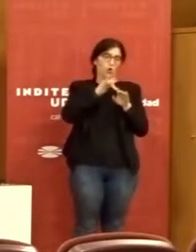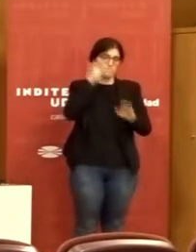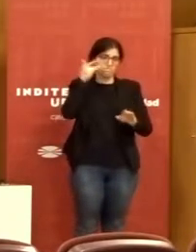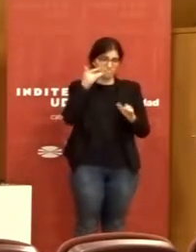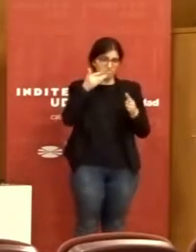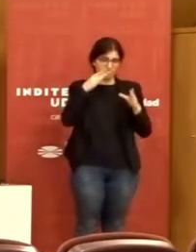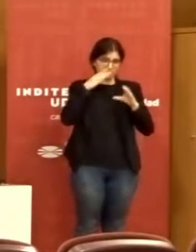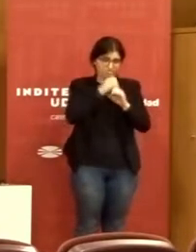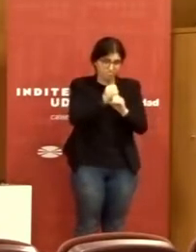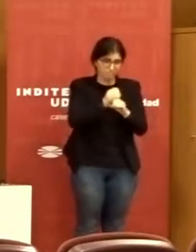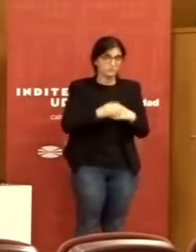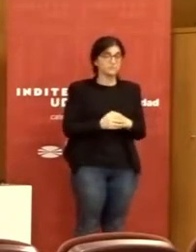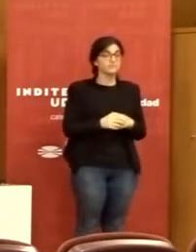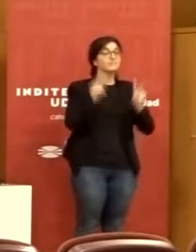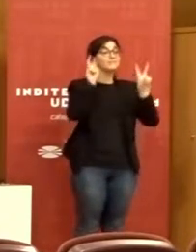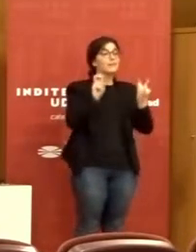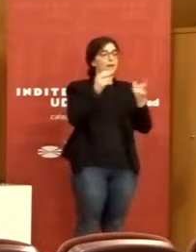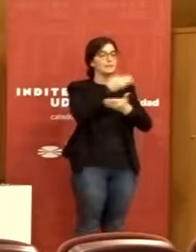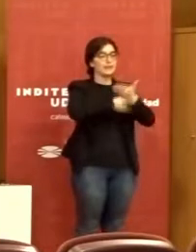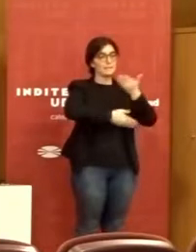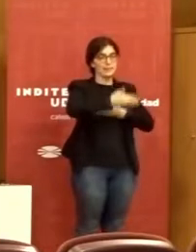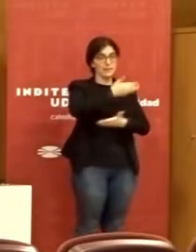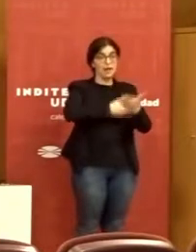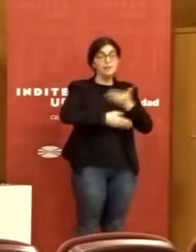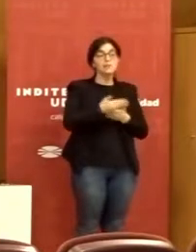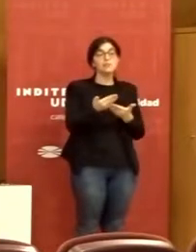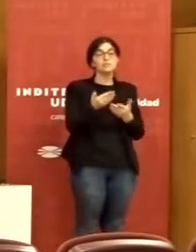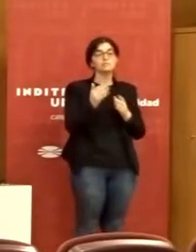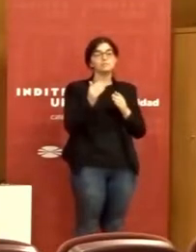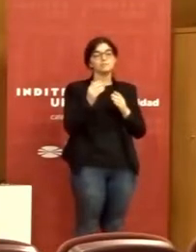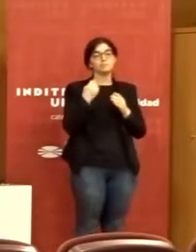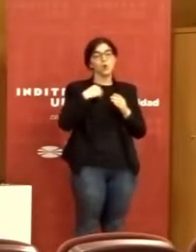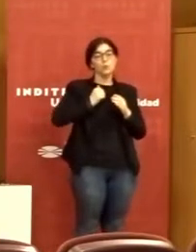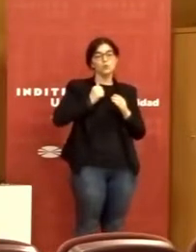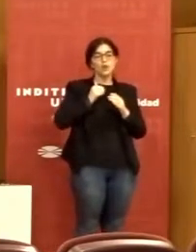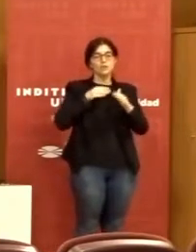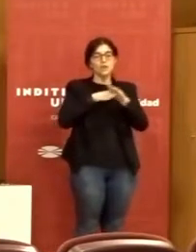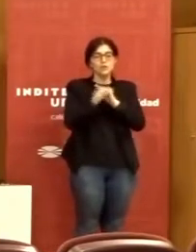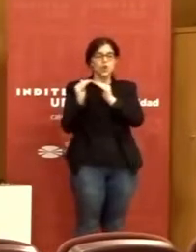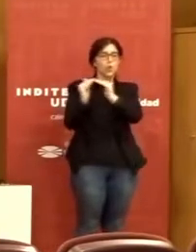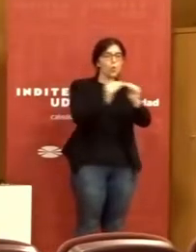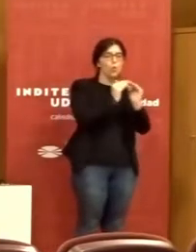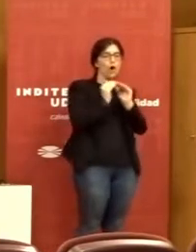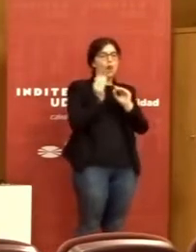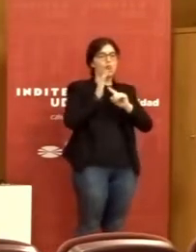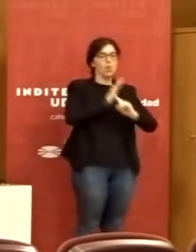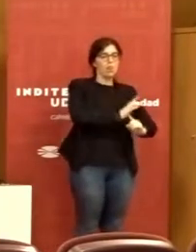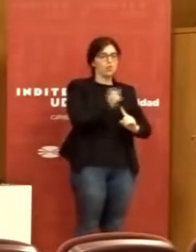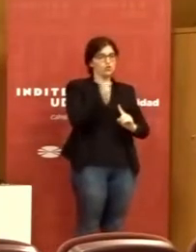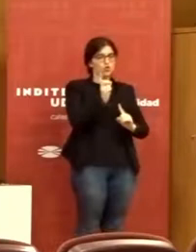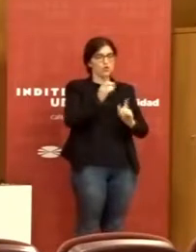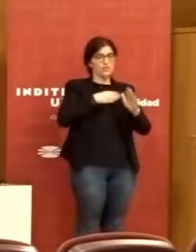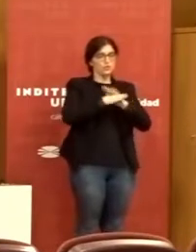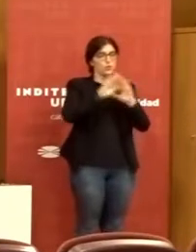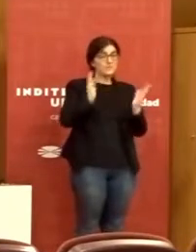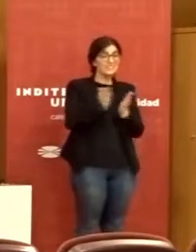El tema de la discapacidad, el tema de la igualdad de oportunidades, la no discriminación y la accesibilidad